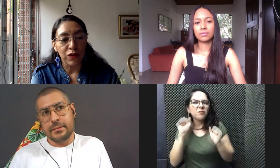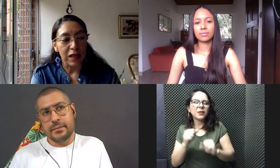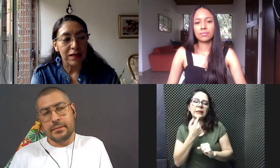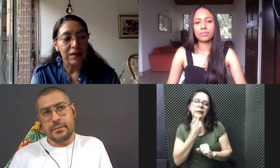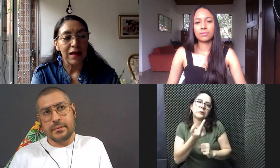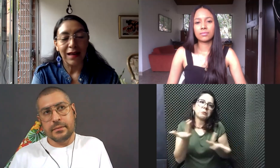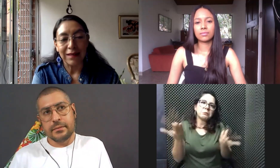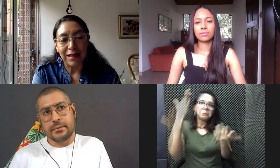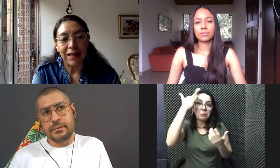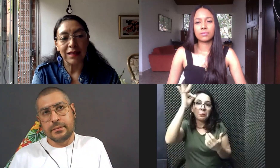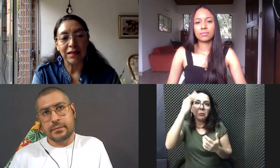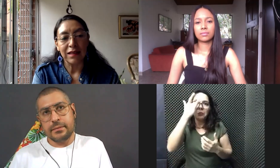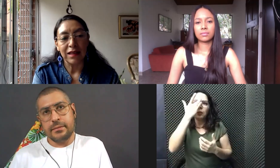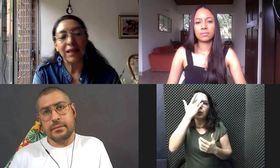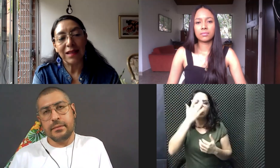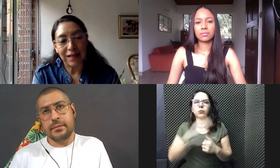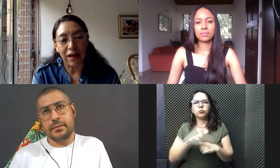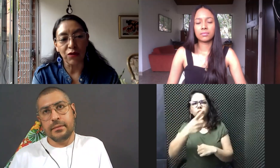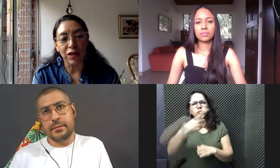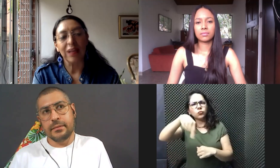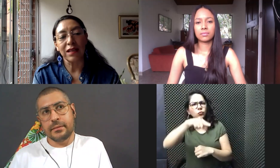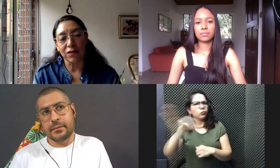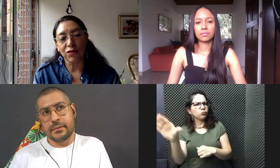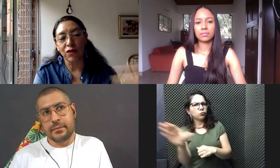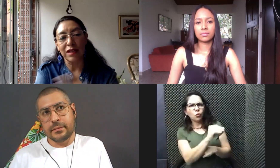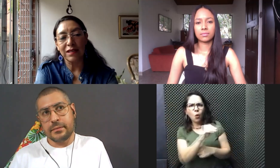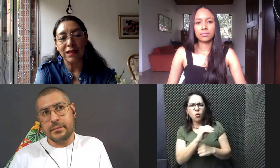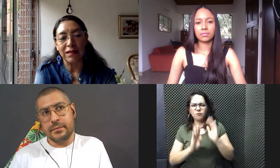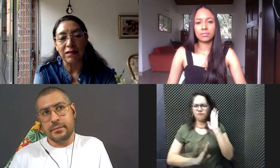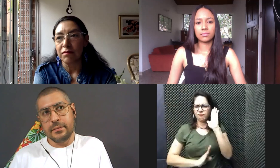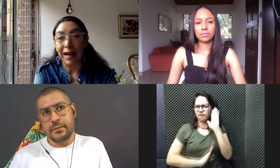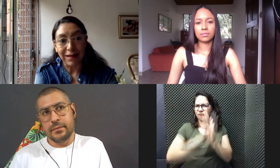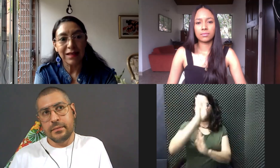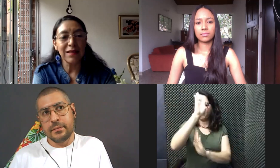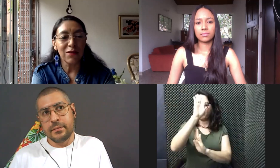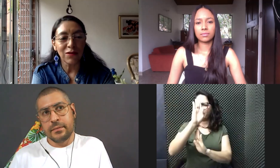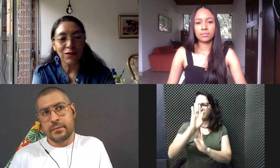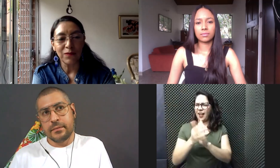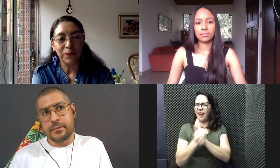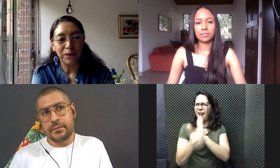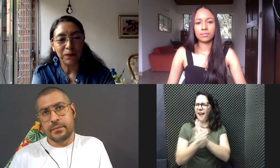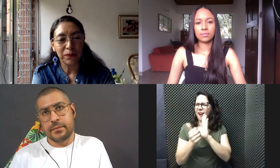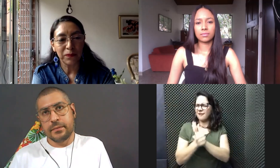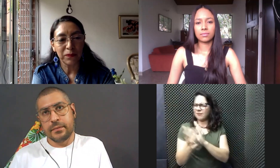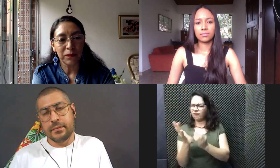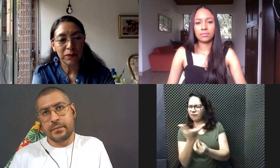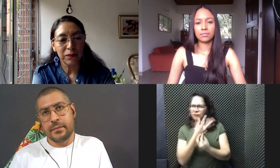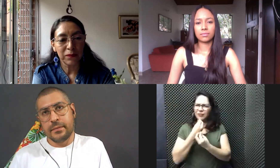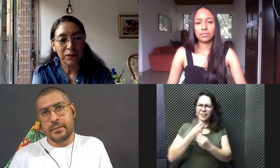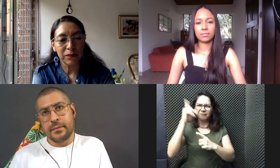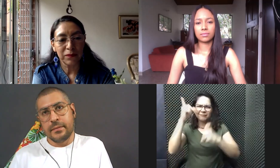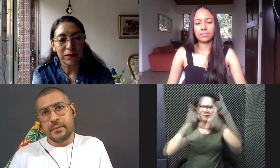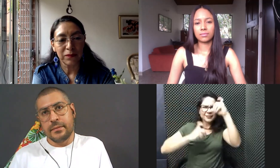todos ustedes adquieren y desarrollan esos dones artísticos.